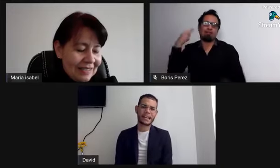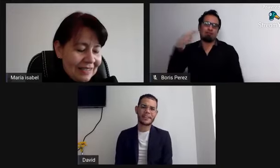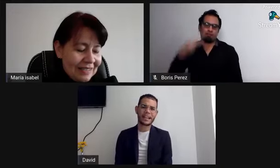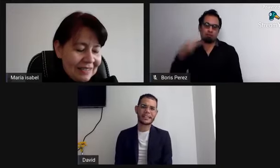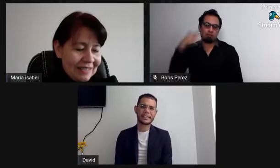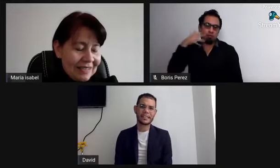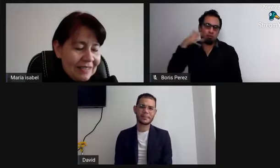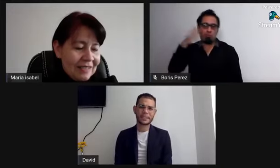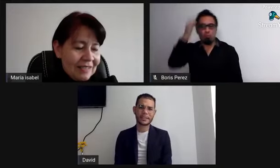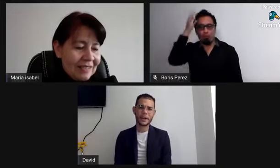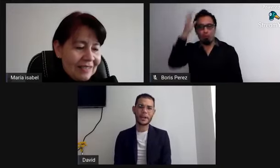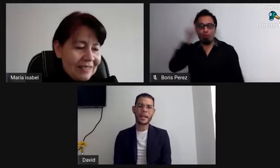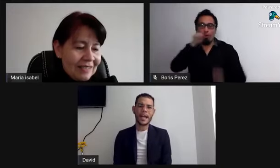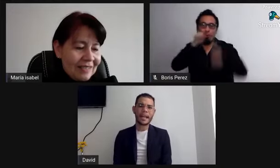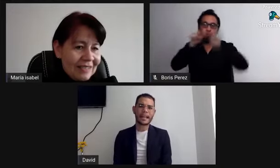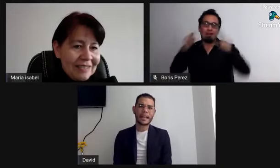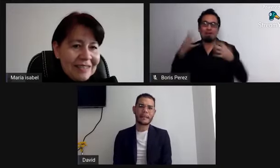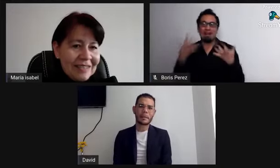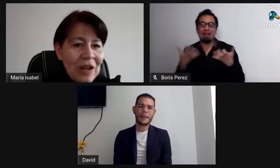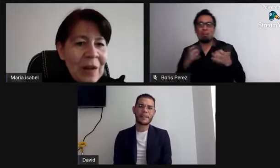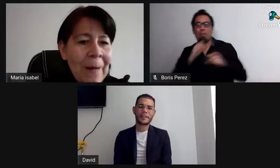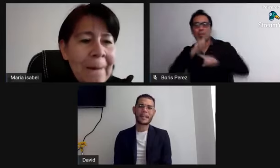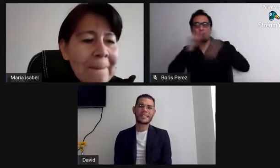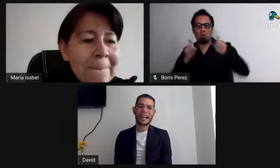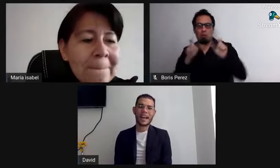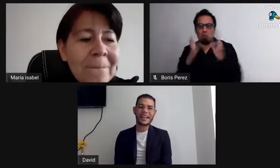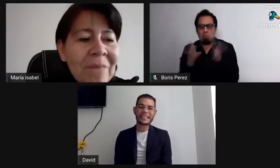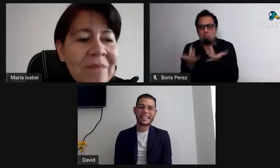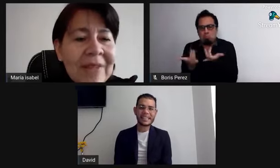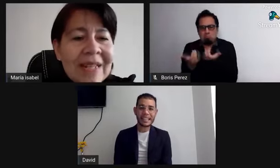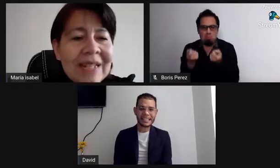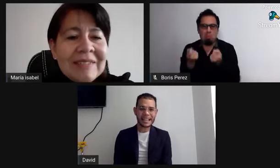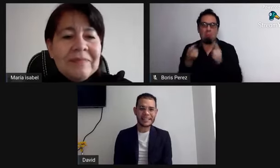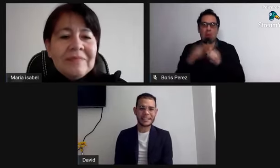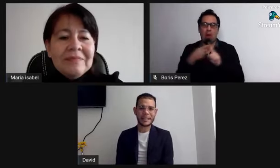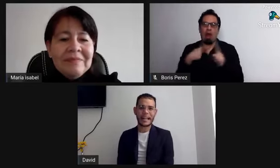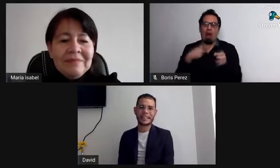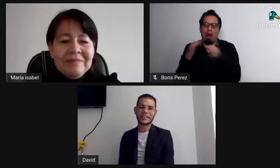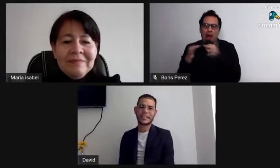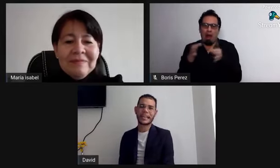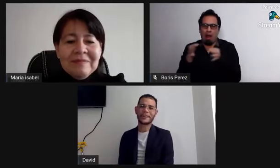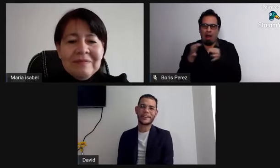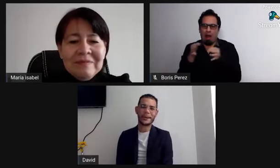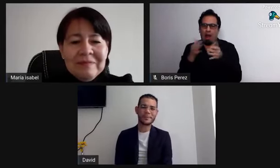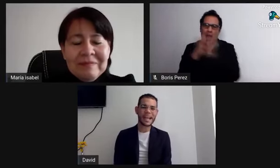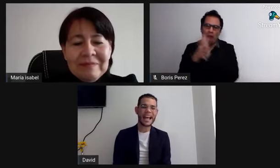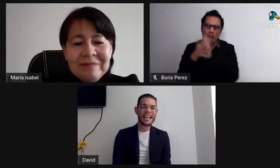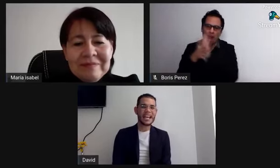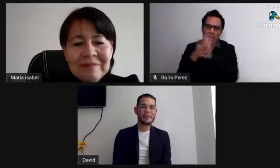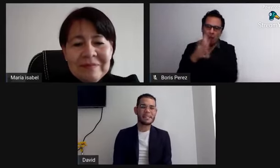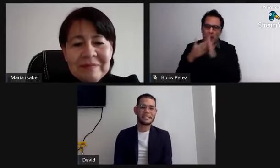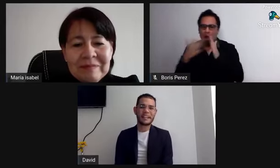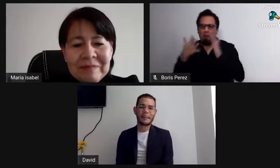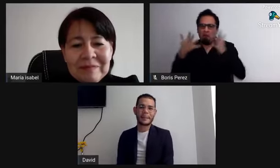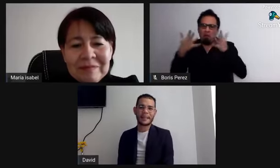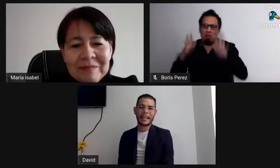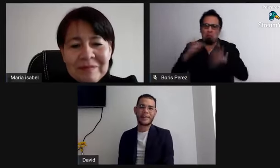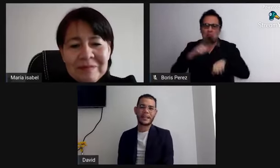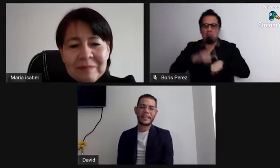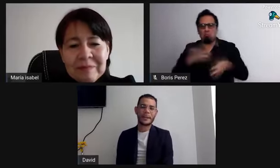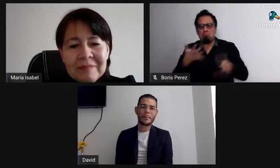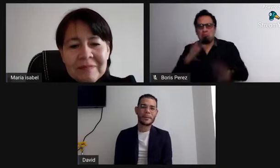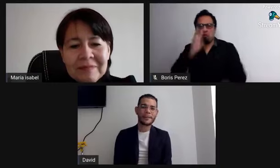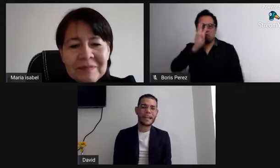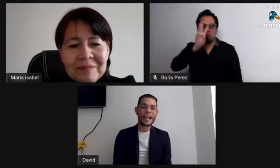se conectaron a esta transmisión en la que vamos a tener una charla bastante interesante sobre la historia de Colombia,